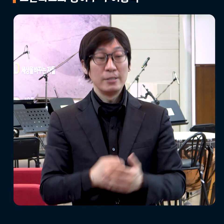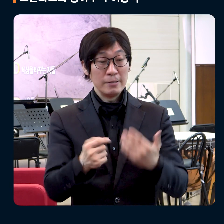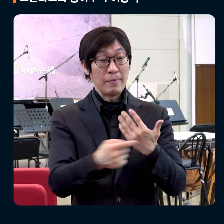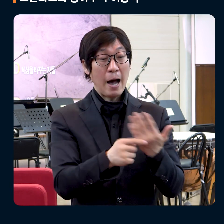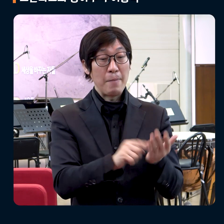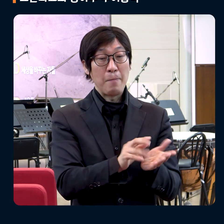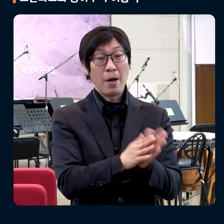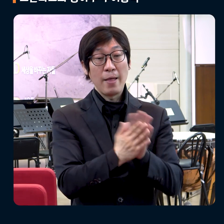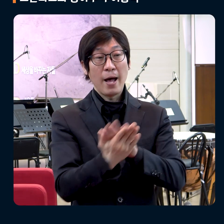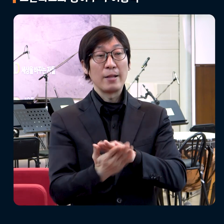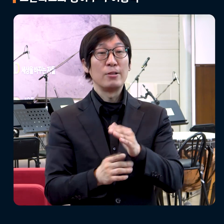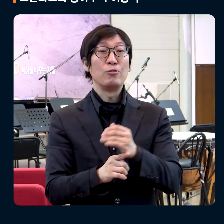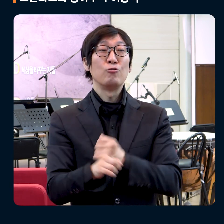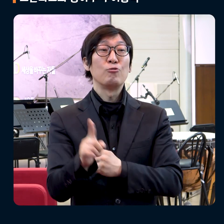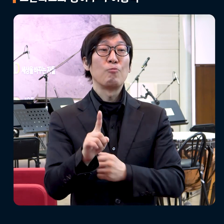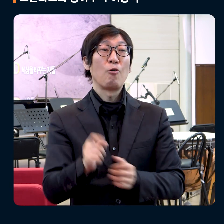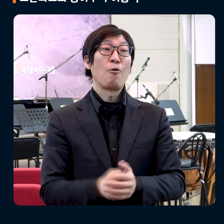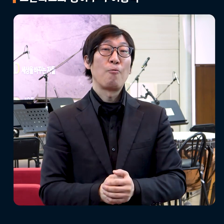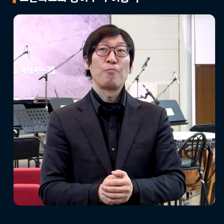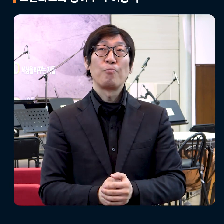것은